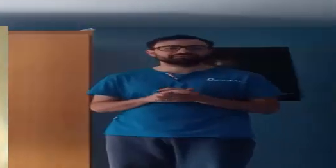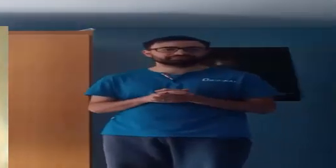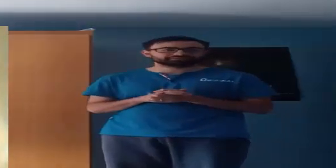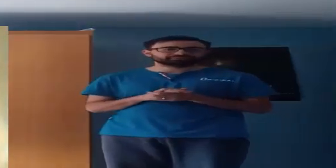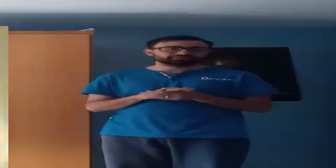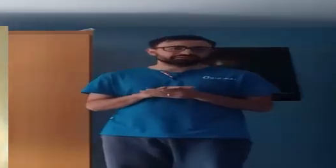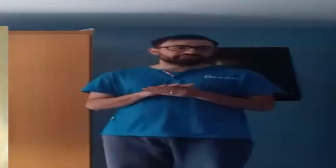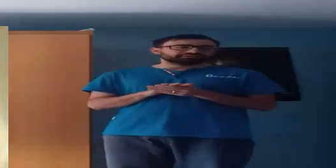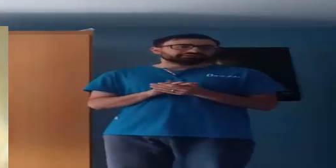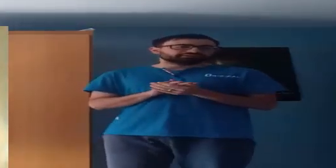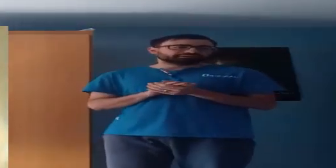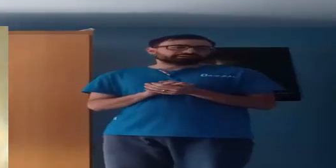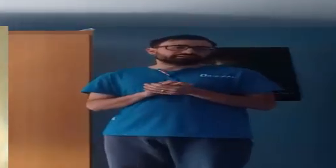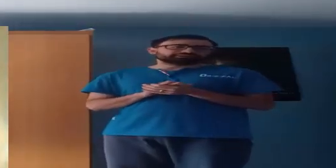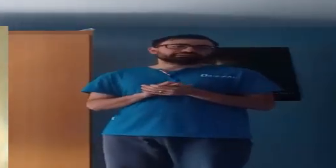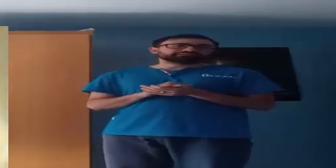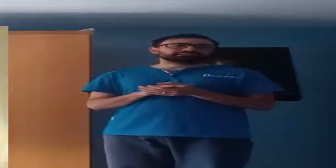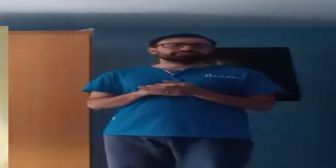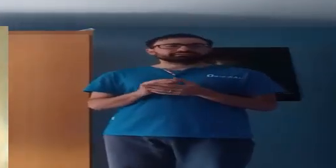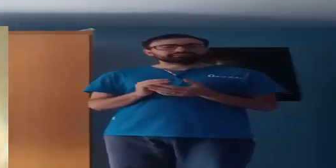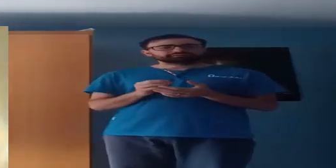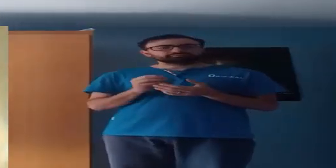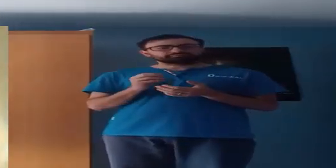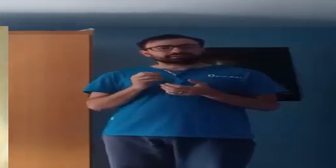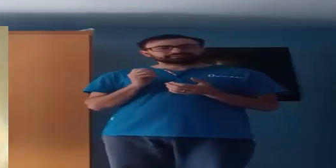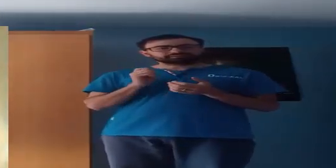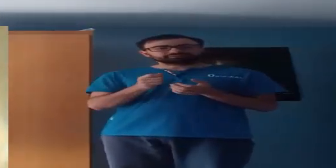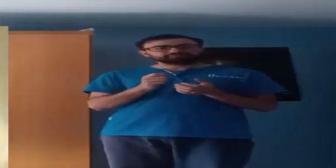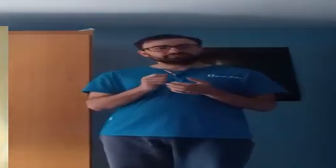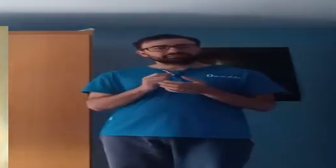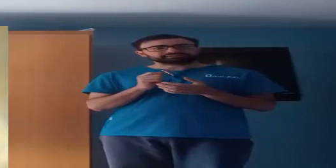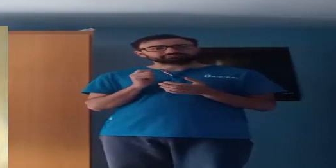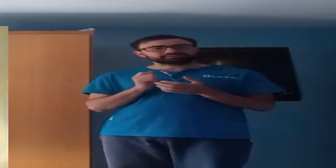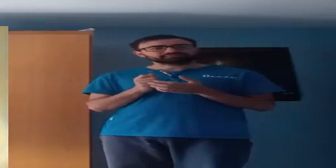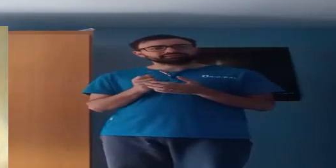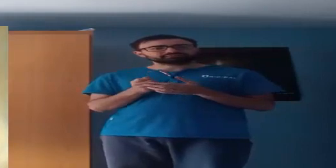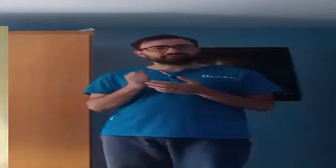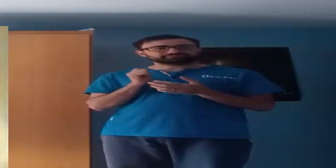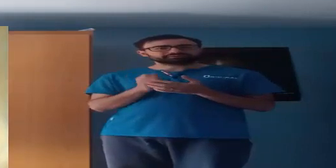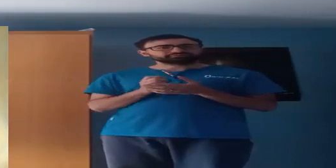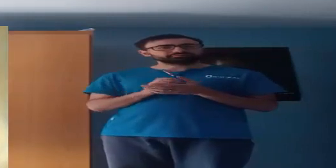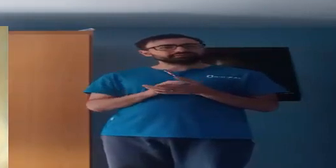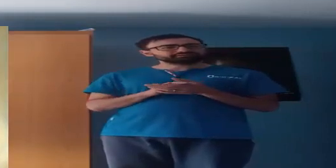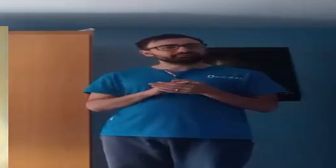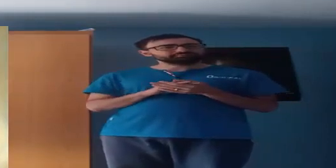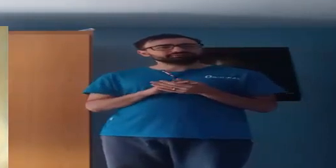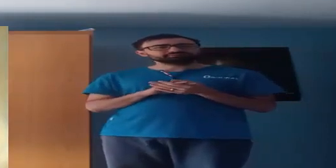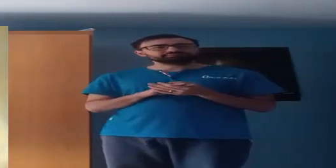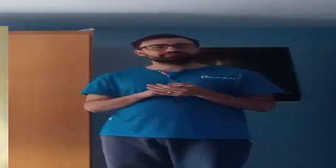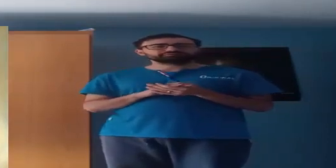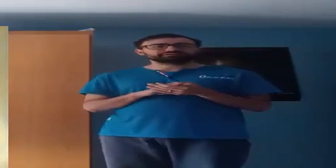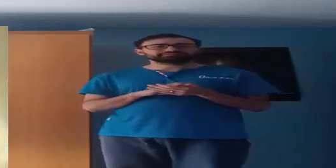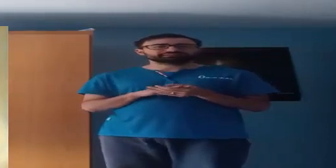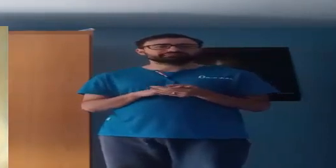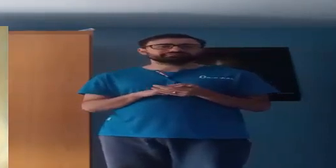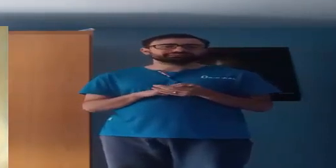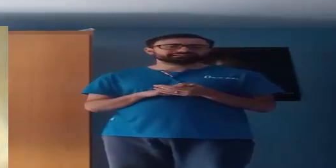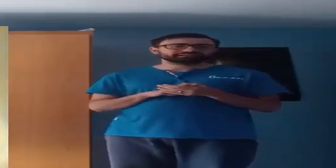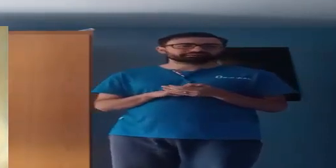Eurídice. Ellas intentaron matarlo, despedazarlo lanzando piedras, pero con las canciones del